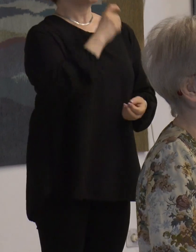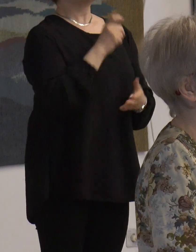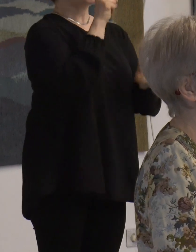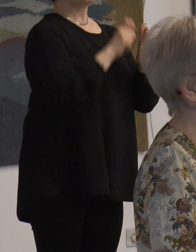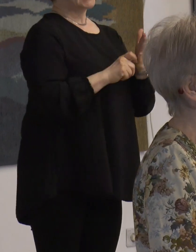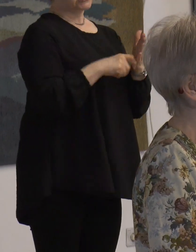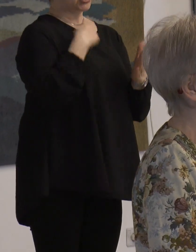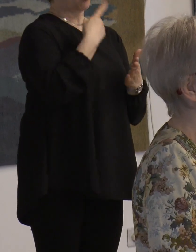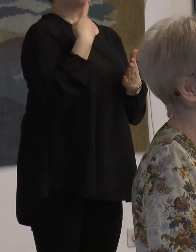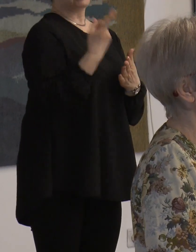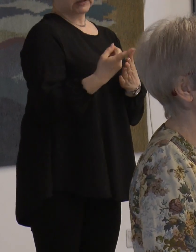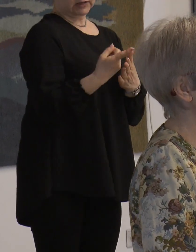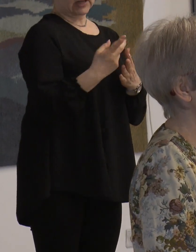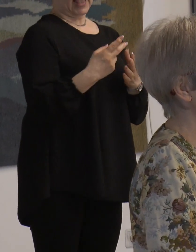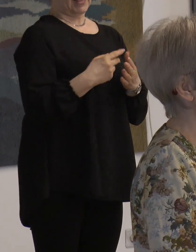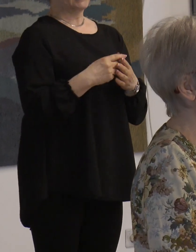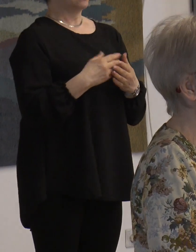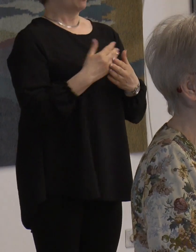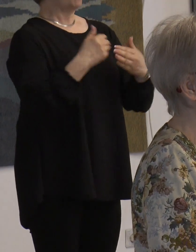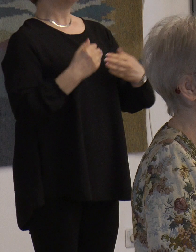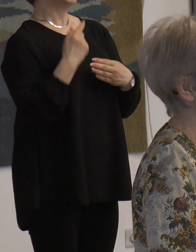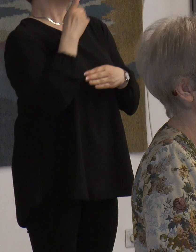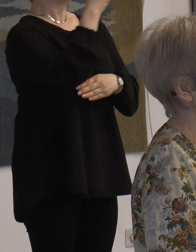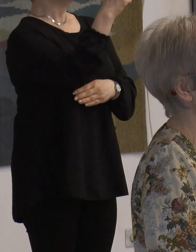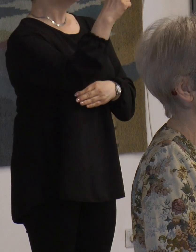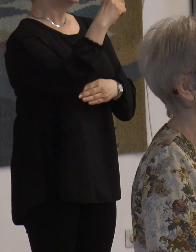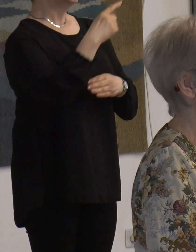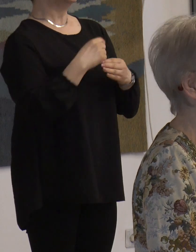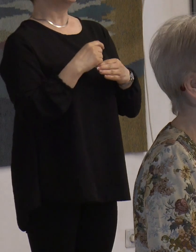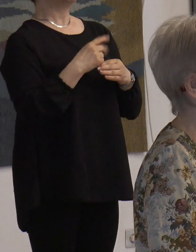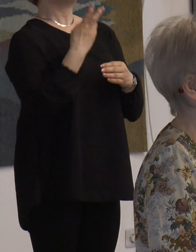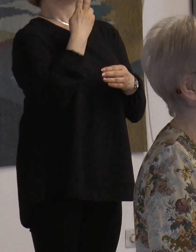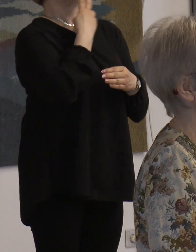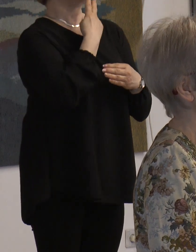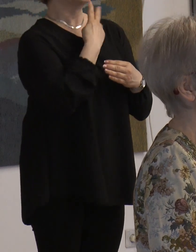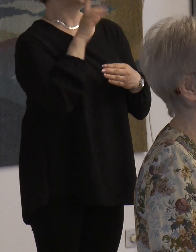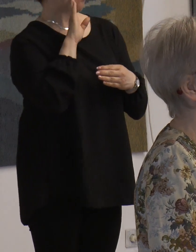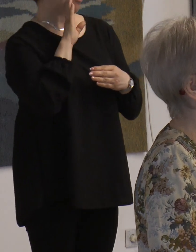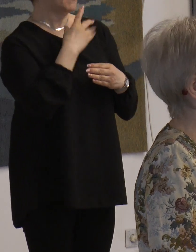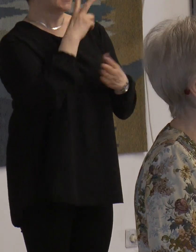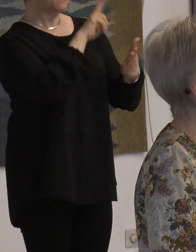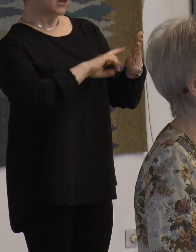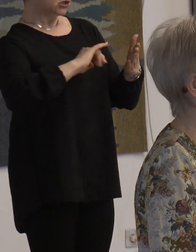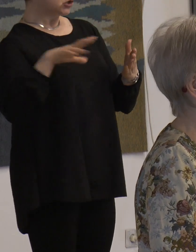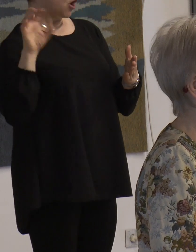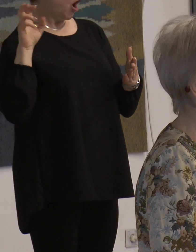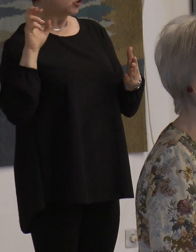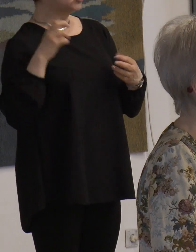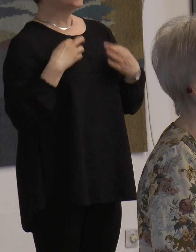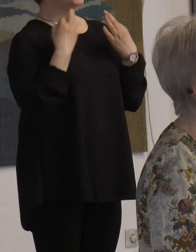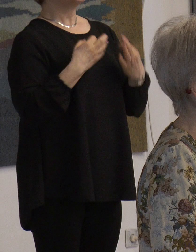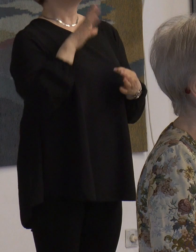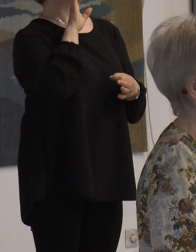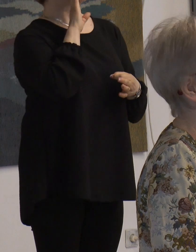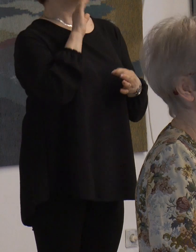versek hangzottak el határon túlról, hiszen hallottunk Vasalbert verset is. Örültünk az